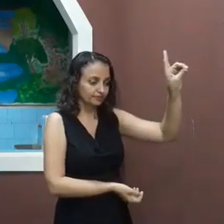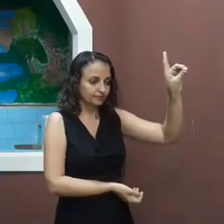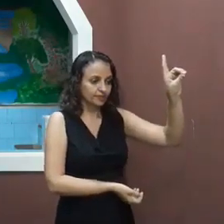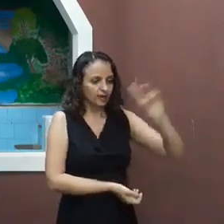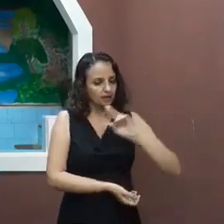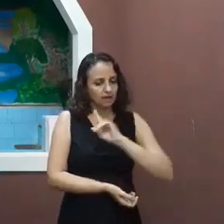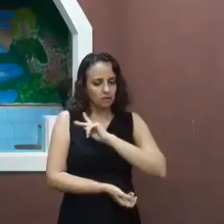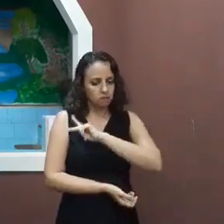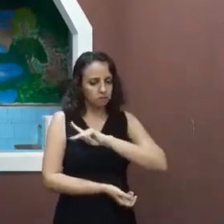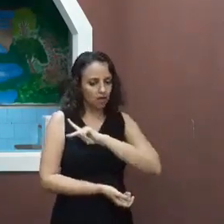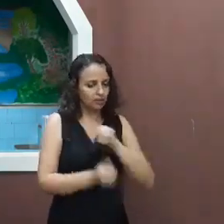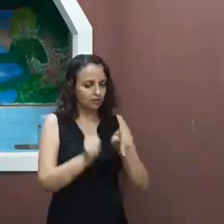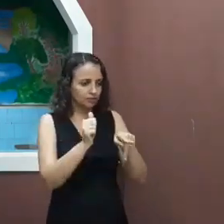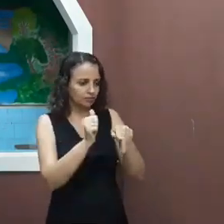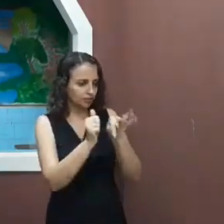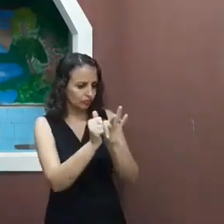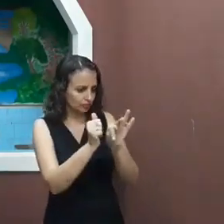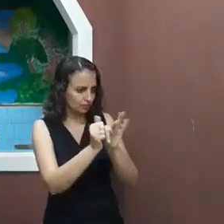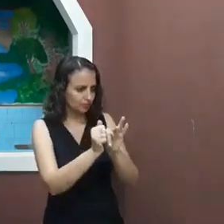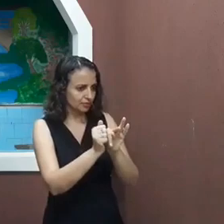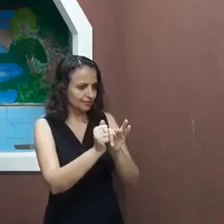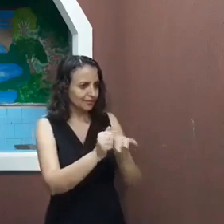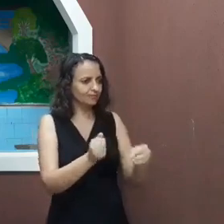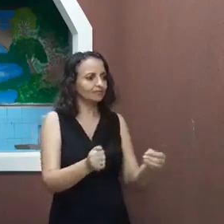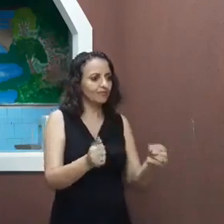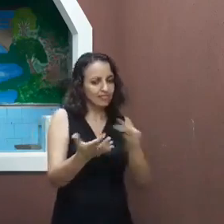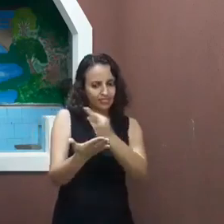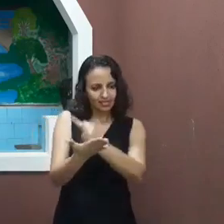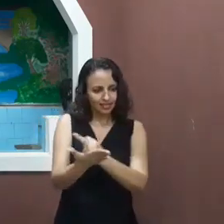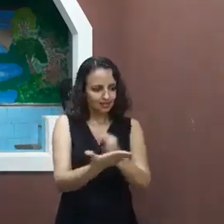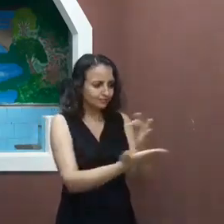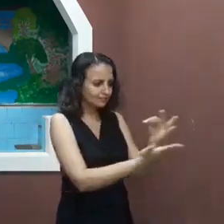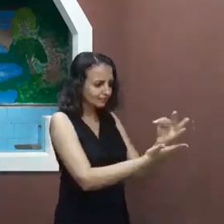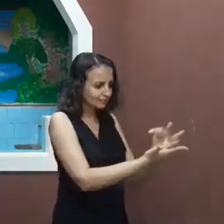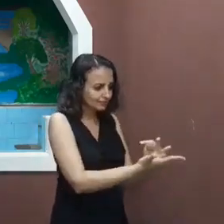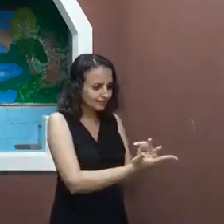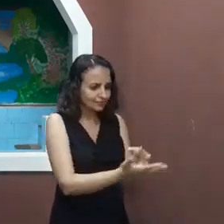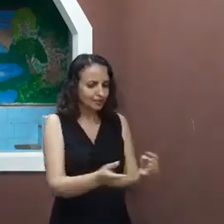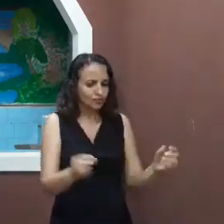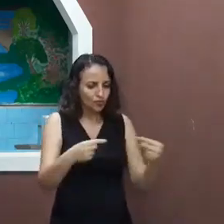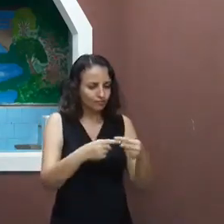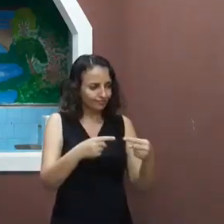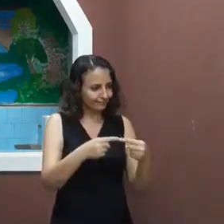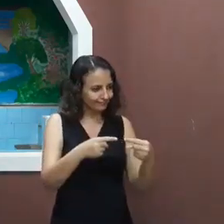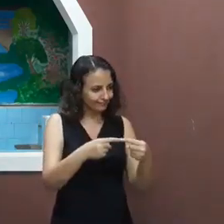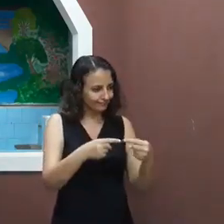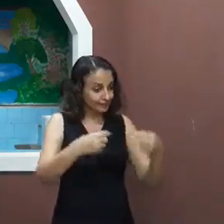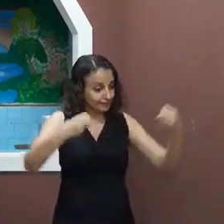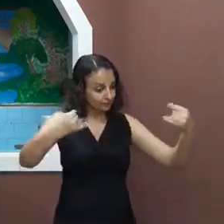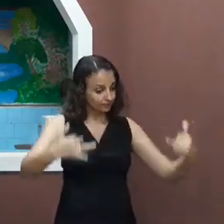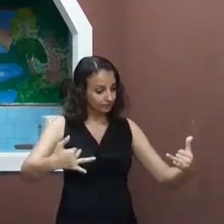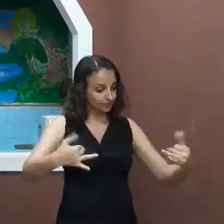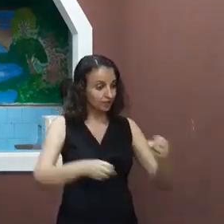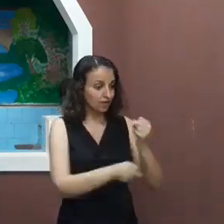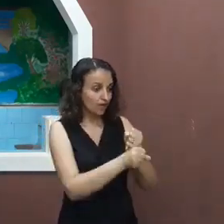Paulo e Tiago querem dizer a mesma coisa com a palavra obras. Atos